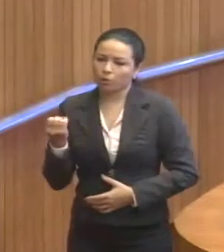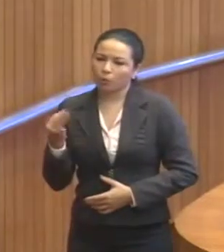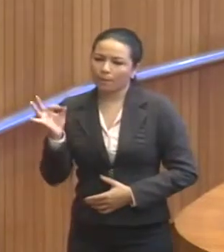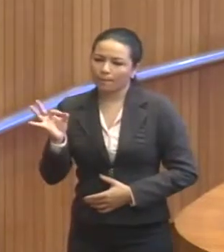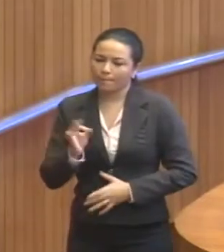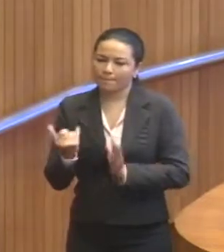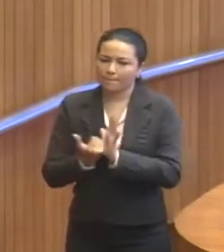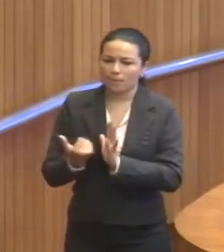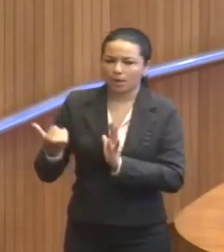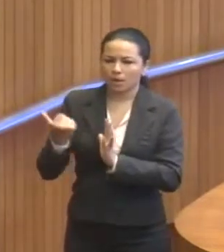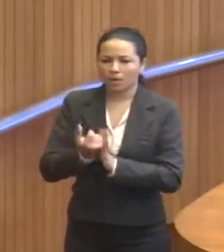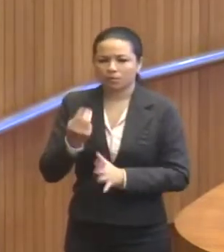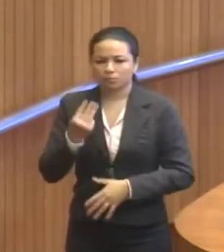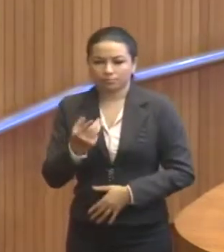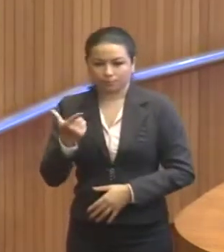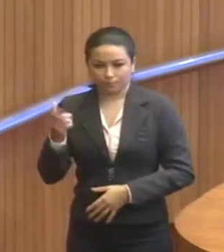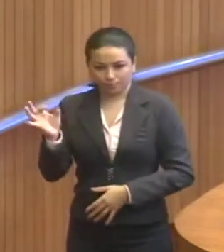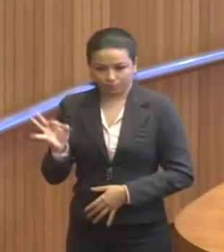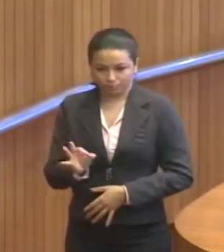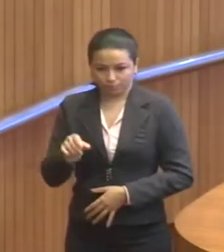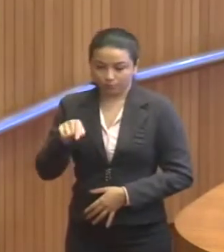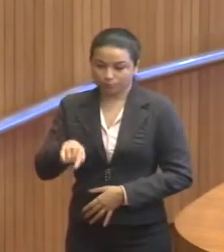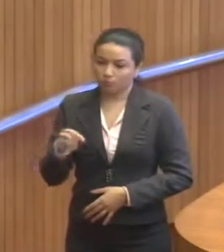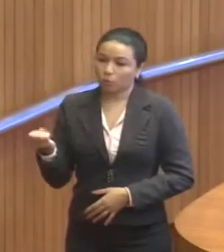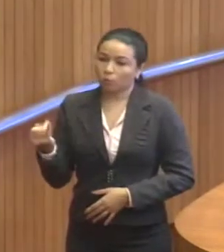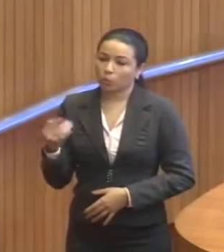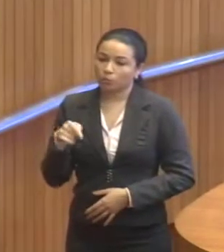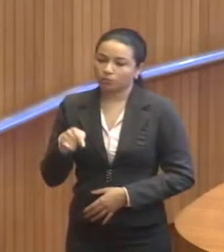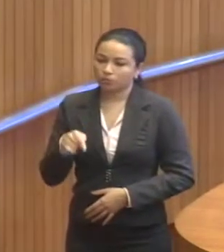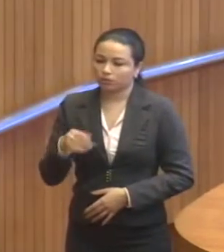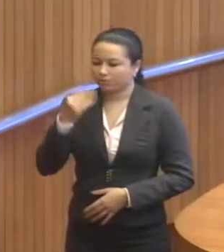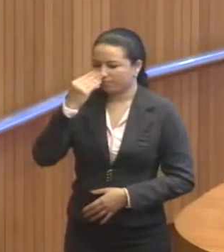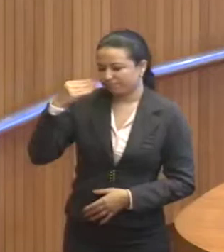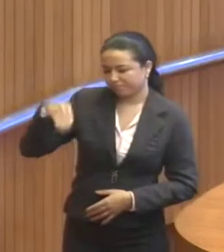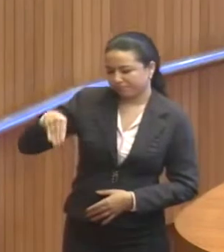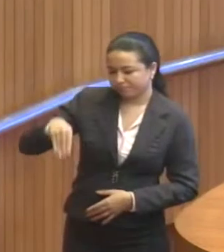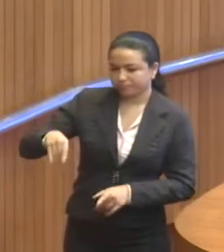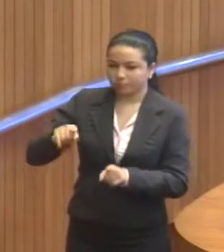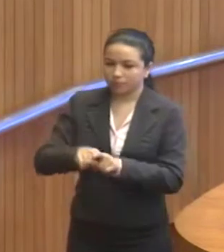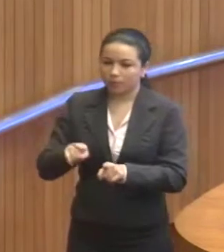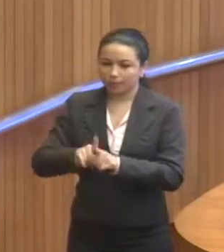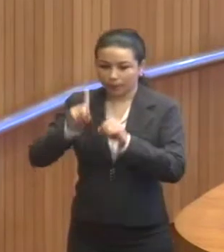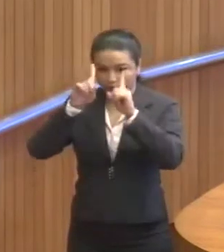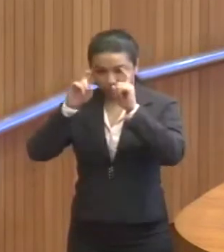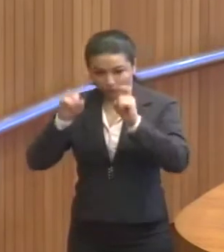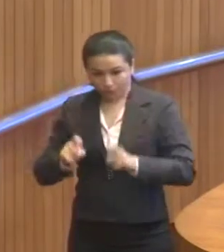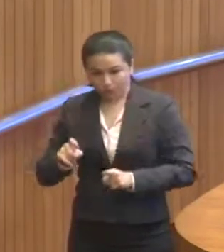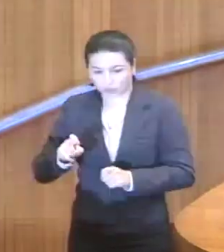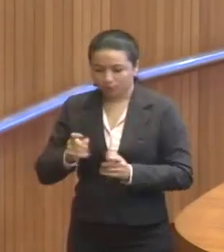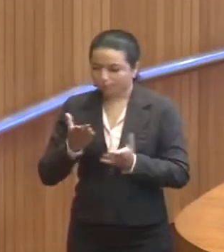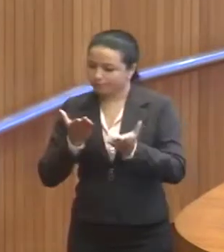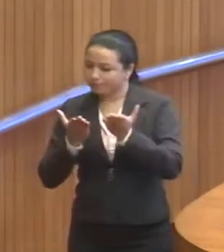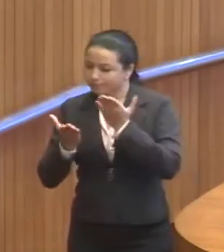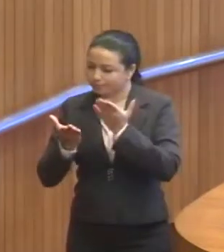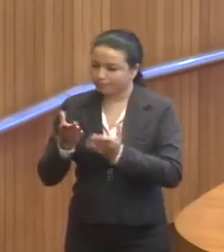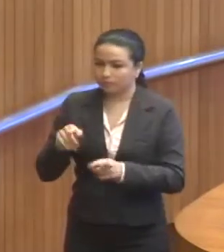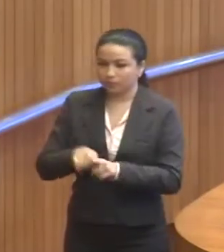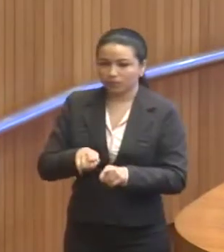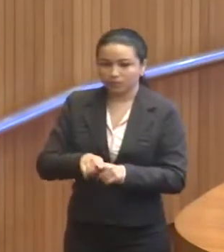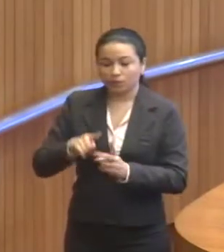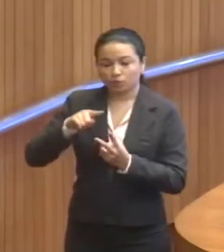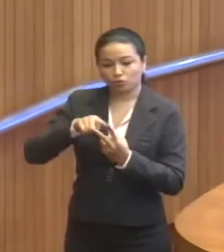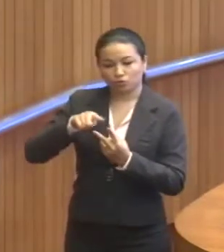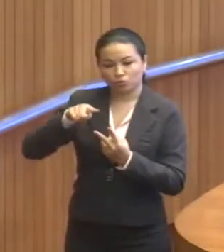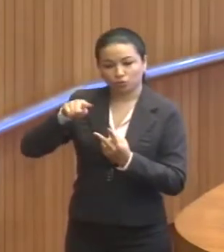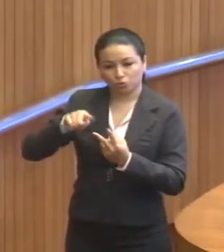percentual maior de 32%, que é referente à negligência e também à violência psicológica. São